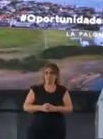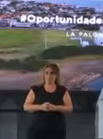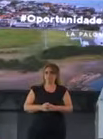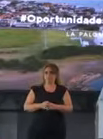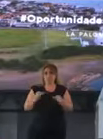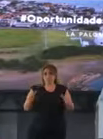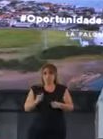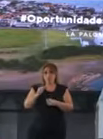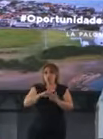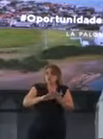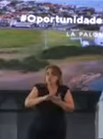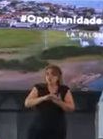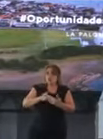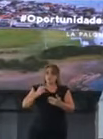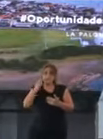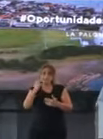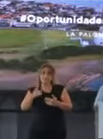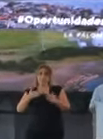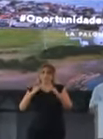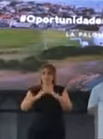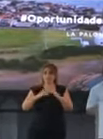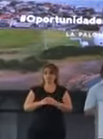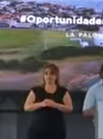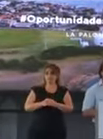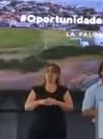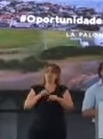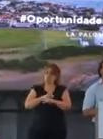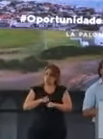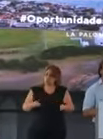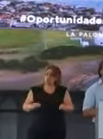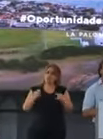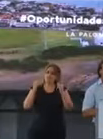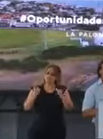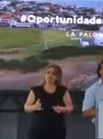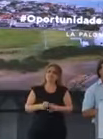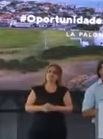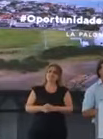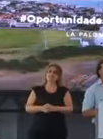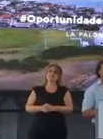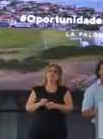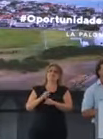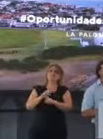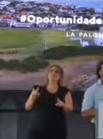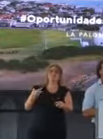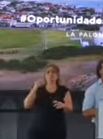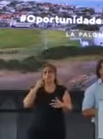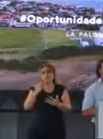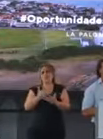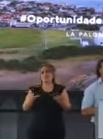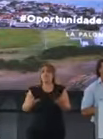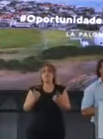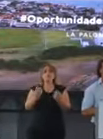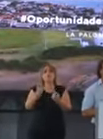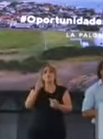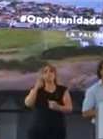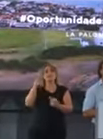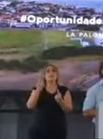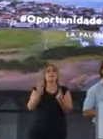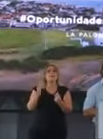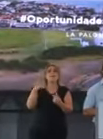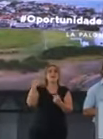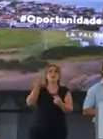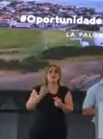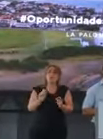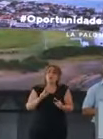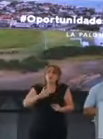Vamos a arreglar la casa. Se puede arreglar la casa sin mayores traumas. Hay que respetar el dinero ajeno como si